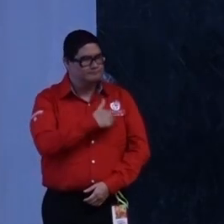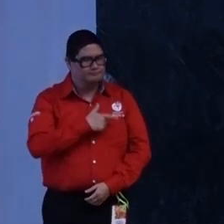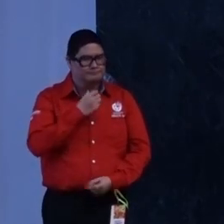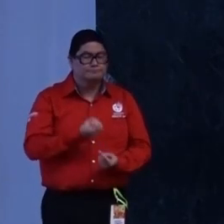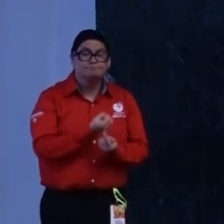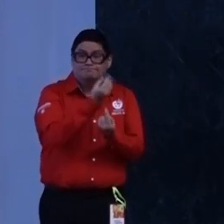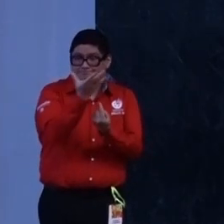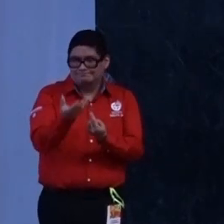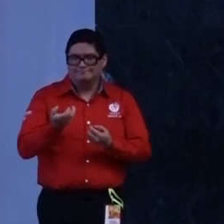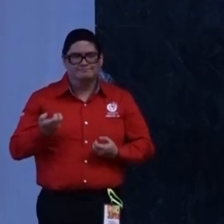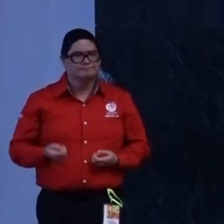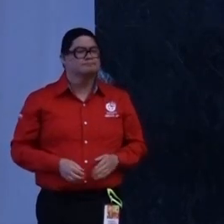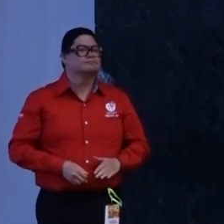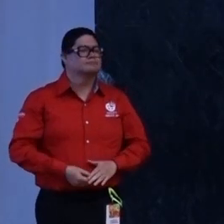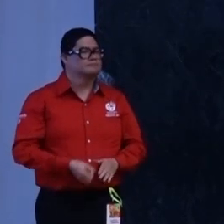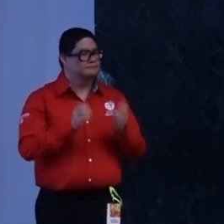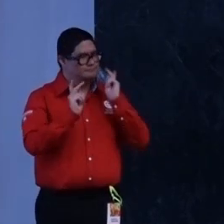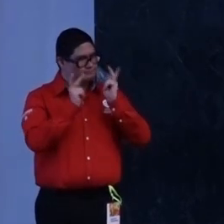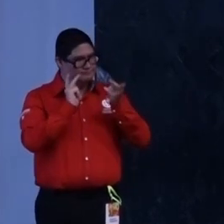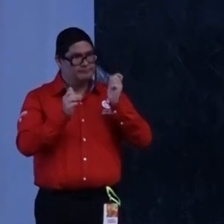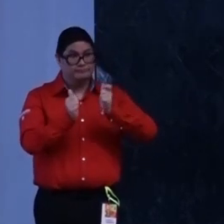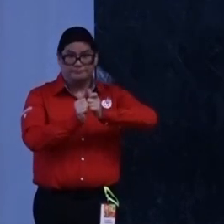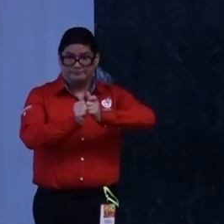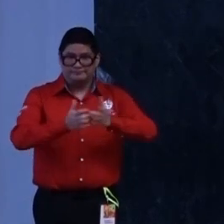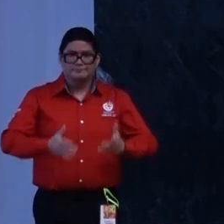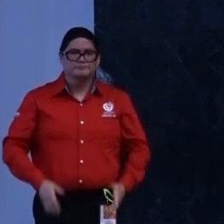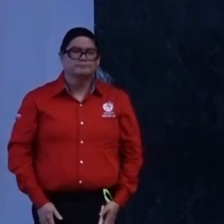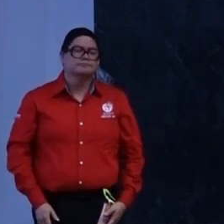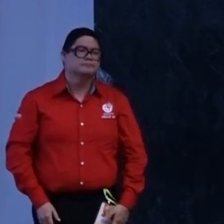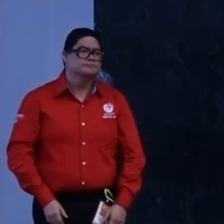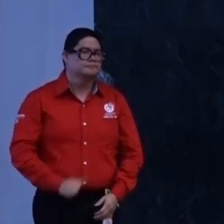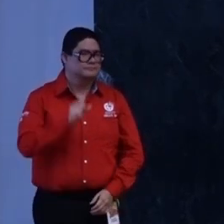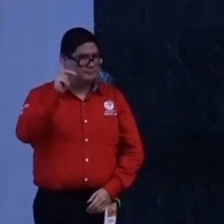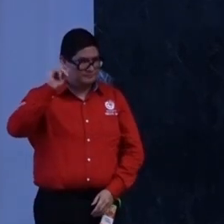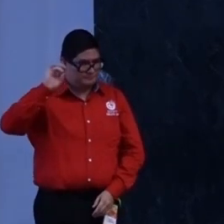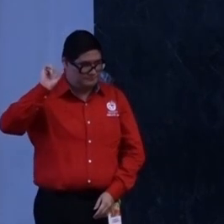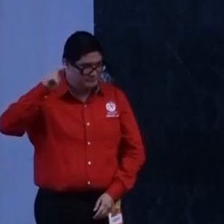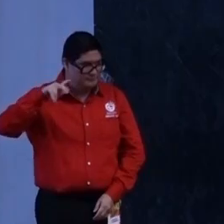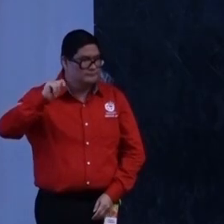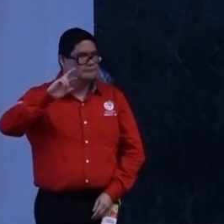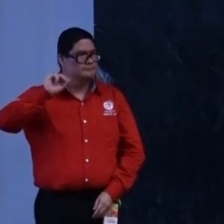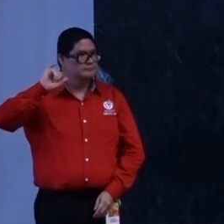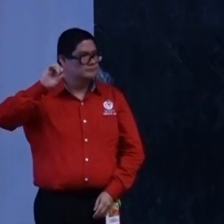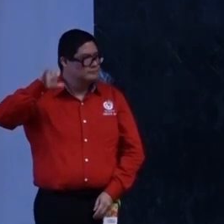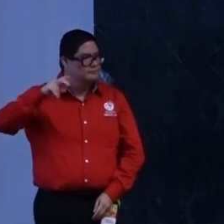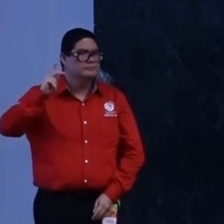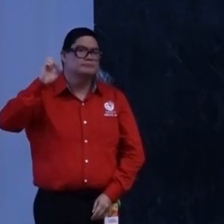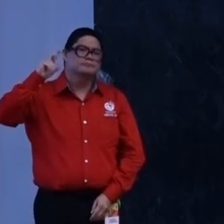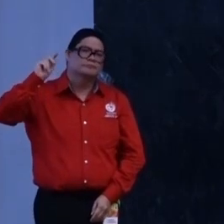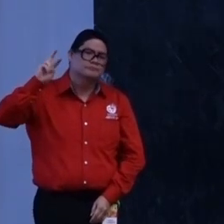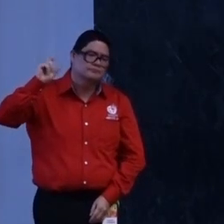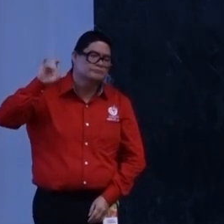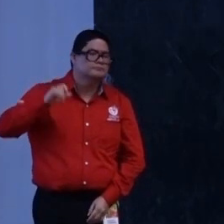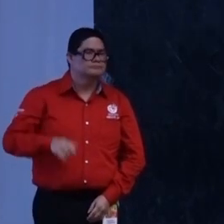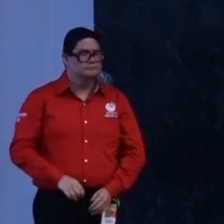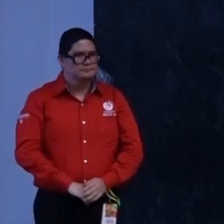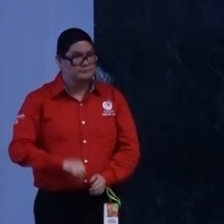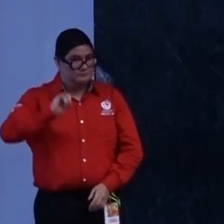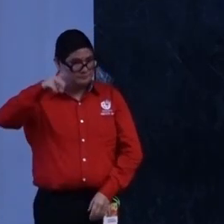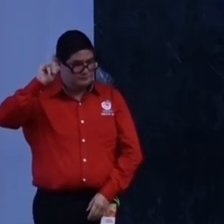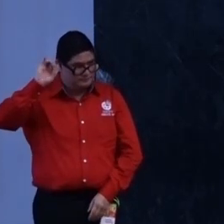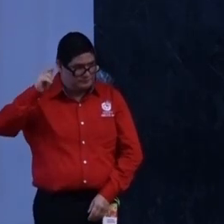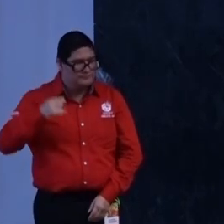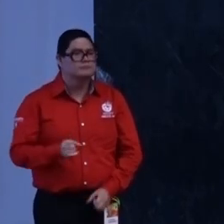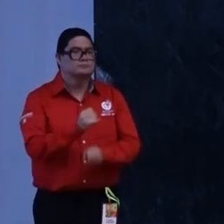gusto compartir esta mesa con Adriano Trillo y Pedro Valero. Mi nombre es Judith Pérez Castro y